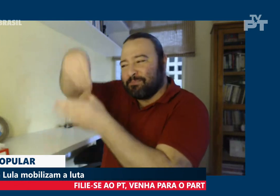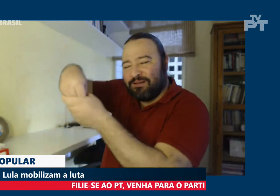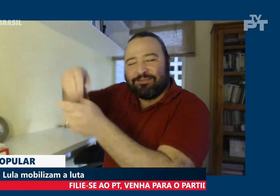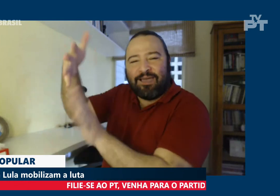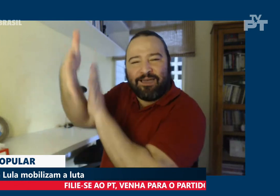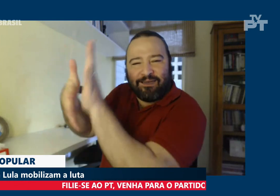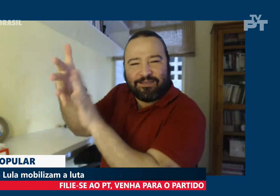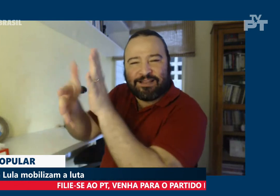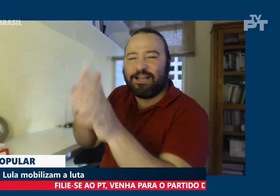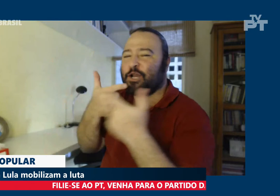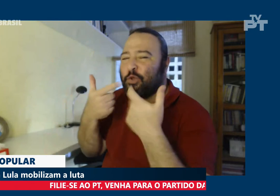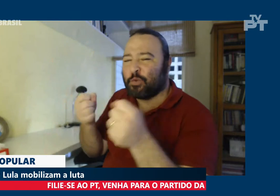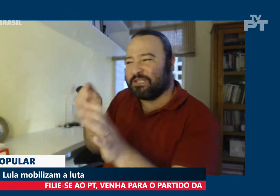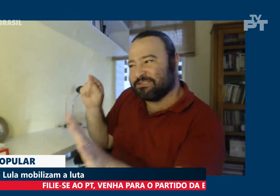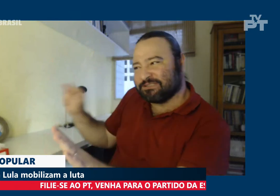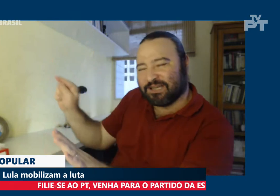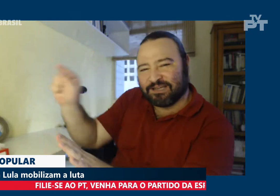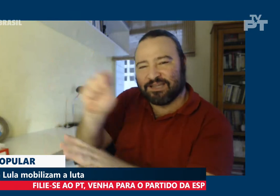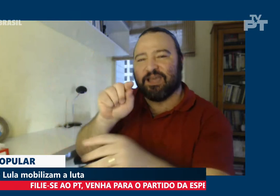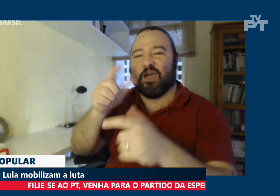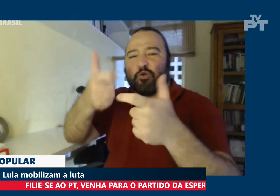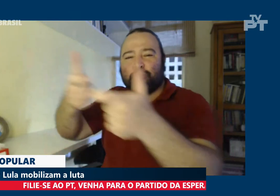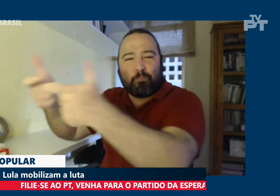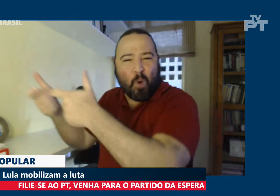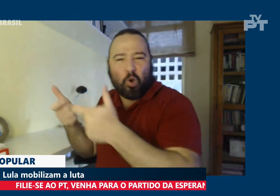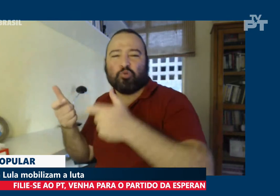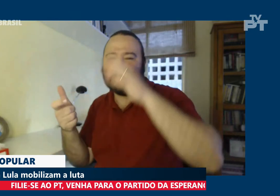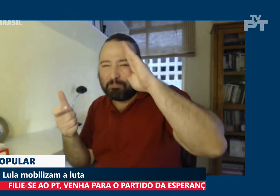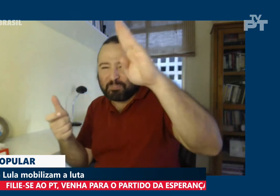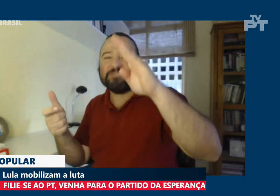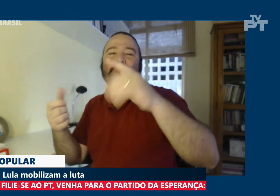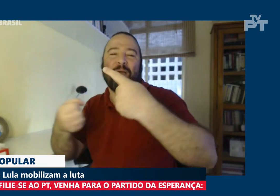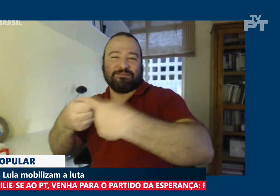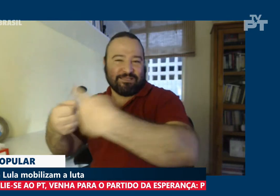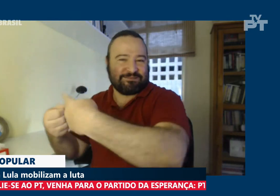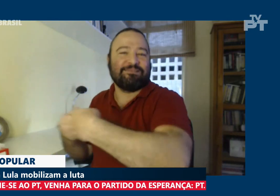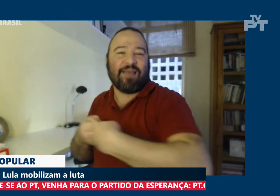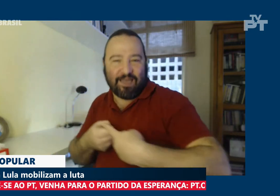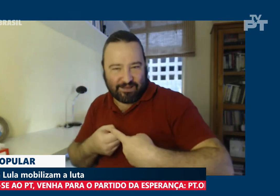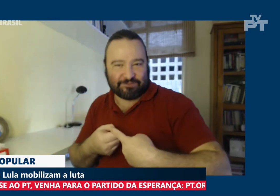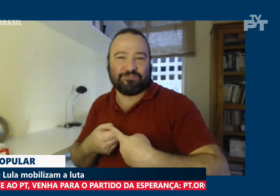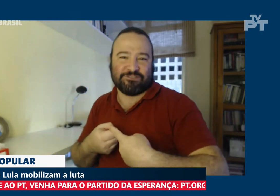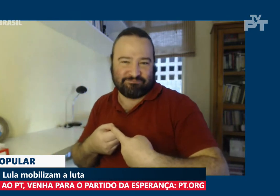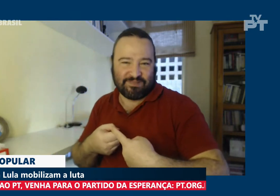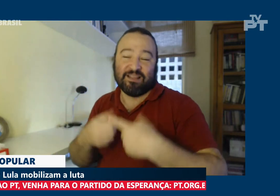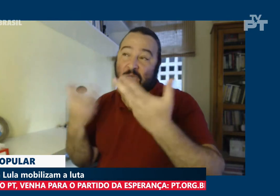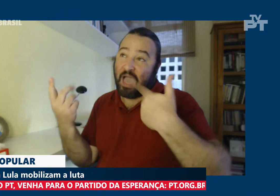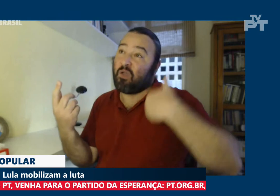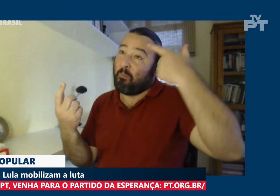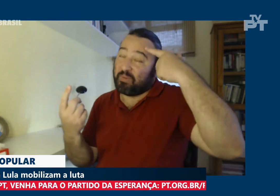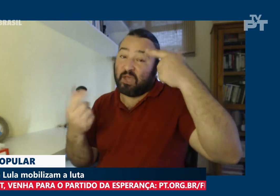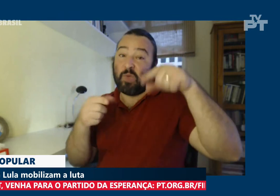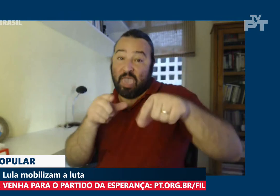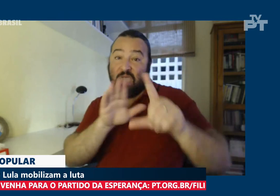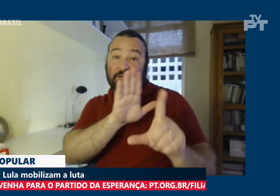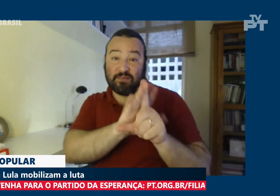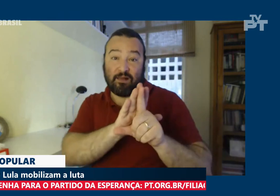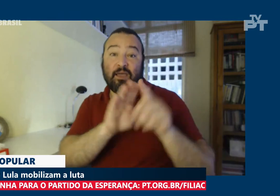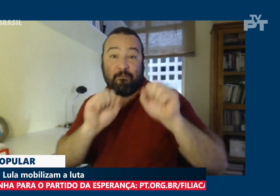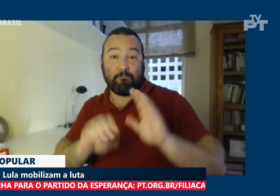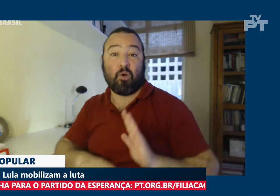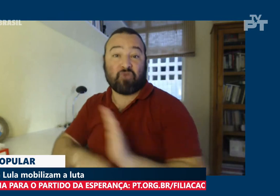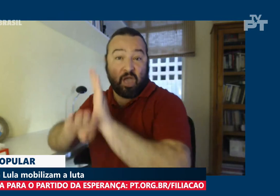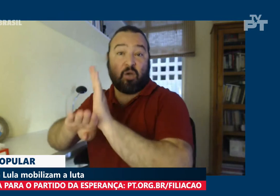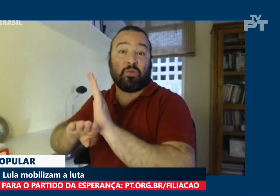falta. Faltam intérpretes, falta acessibilidade, falta as questões de língua, da língua de sinais, nos espaços